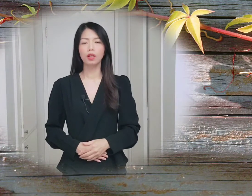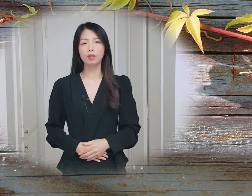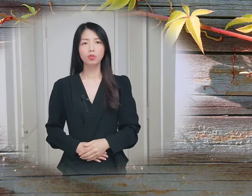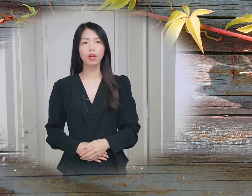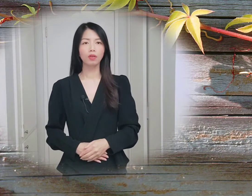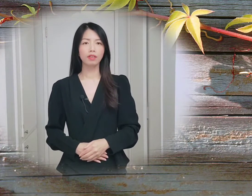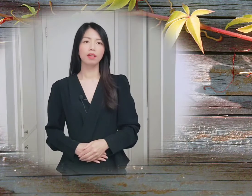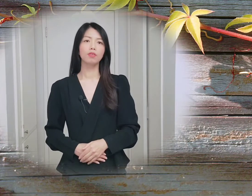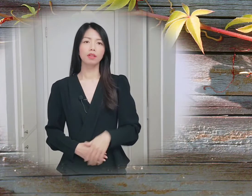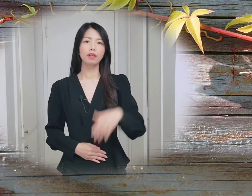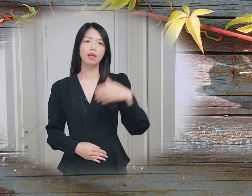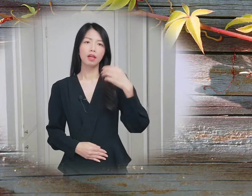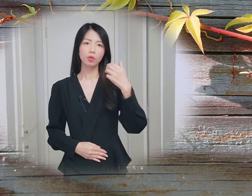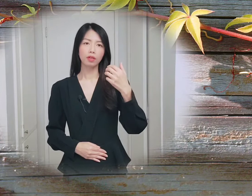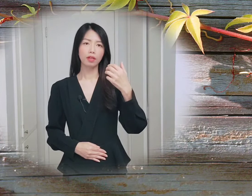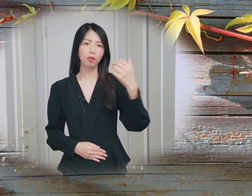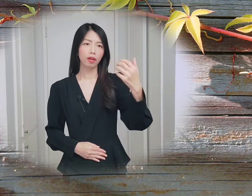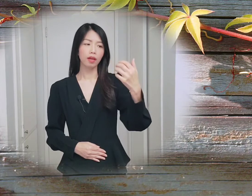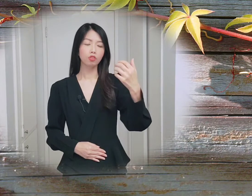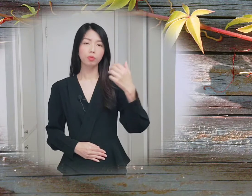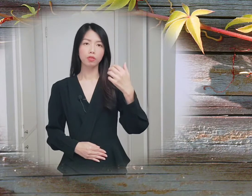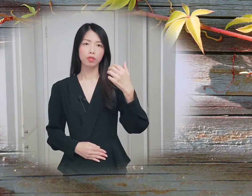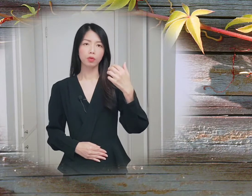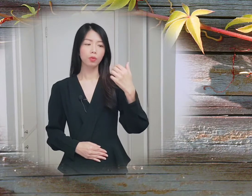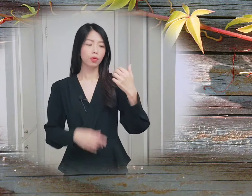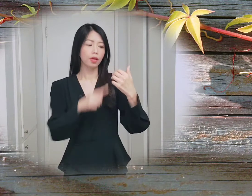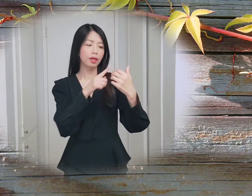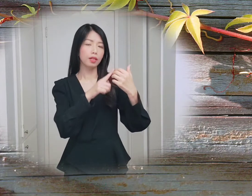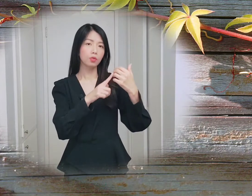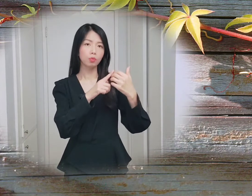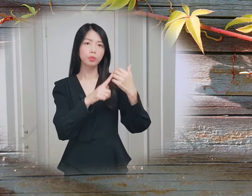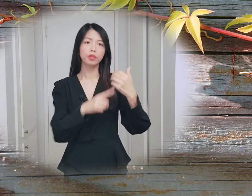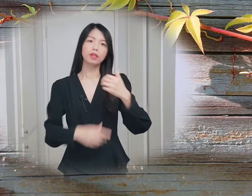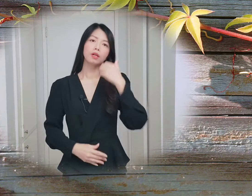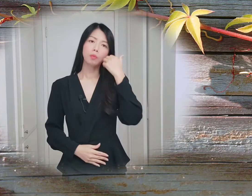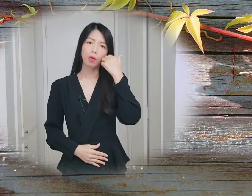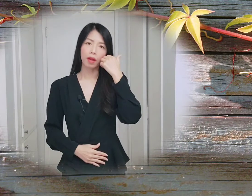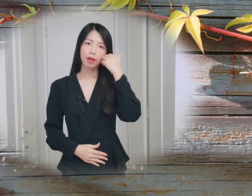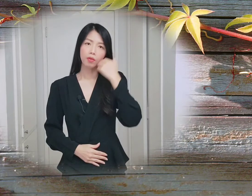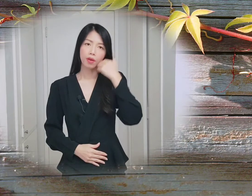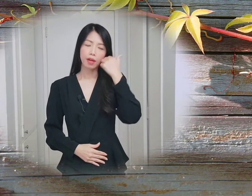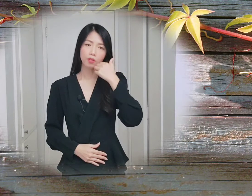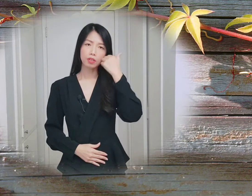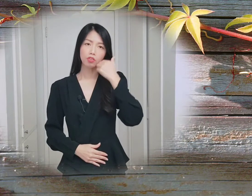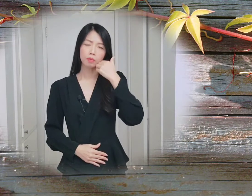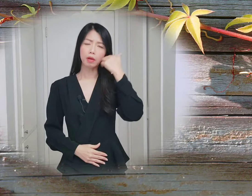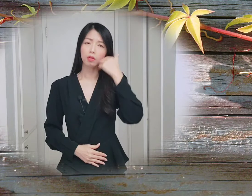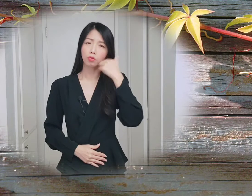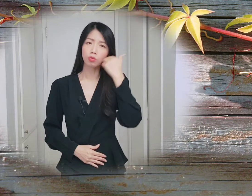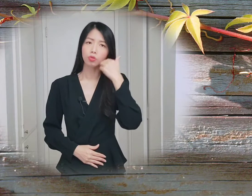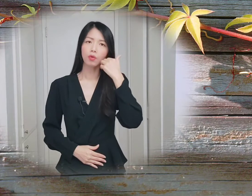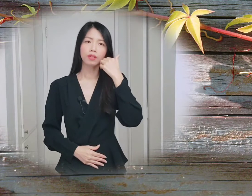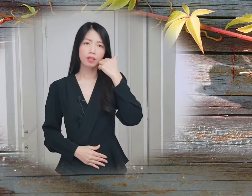누구. 누구라고 하는 뜻의 수어는 손을 이렇게 구부려 주시고 이쪽 부분을 볼에 위아래로